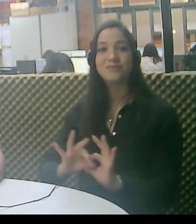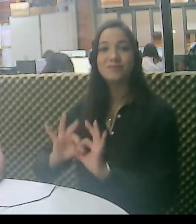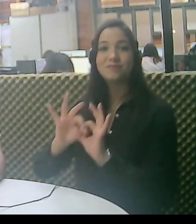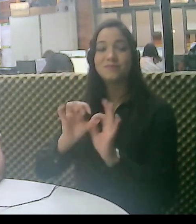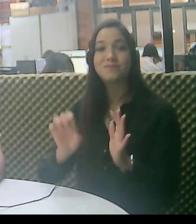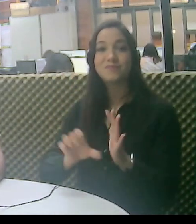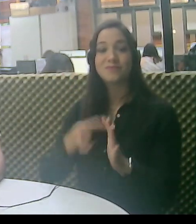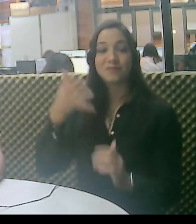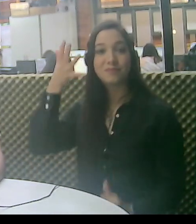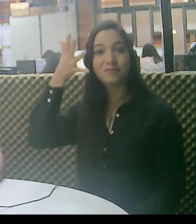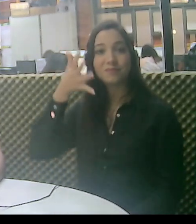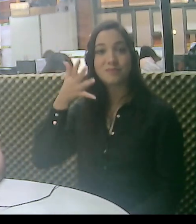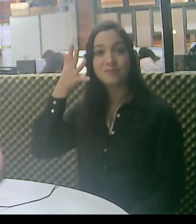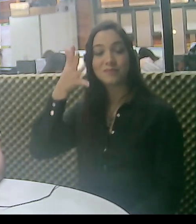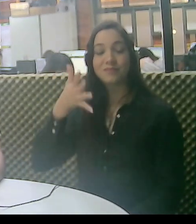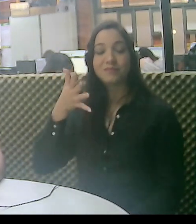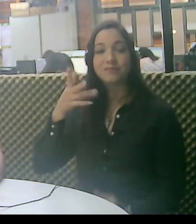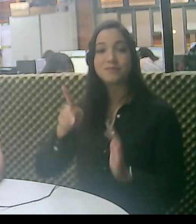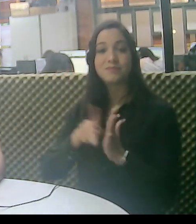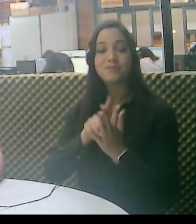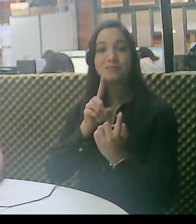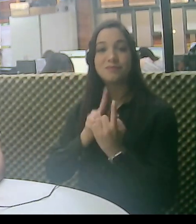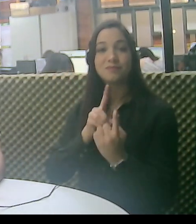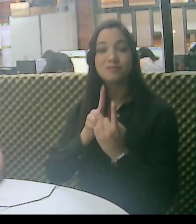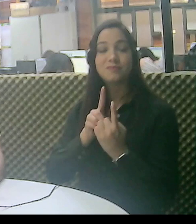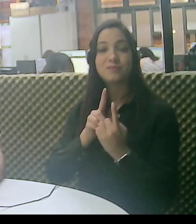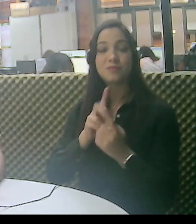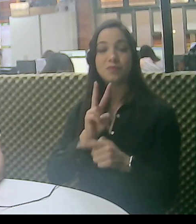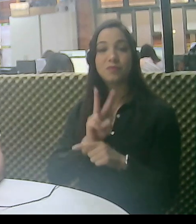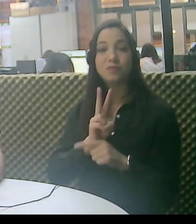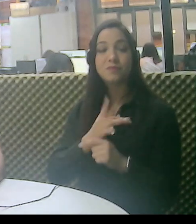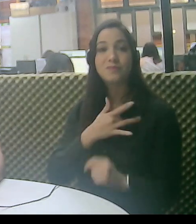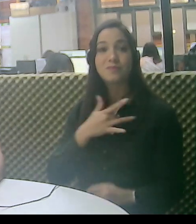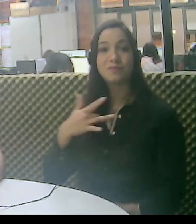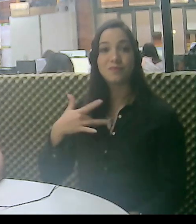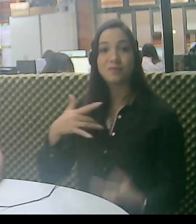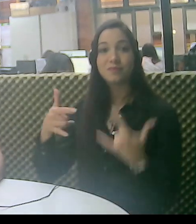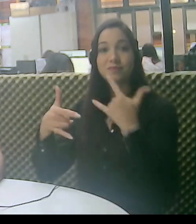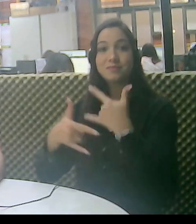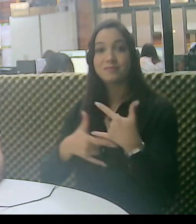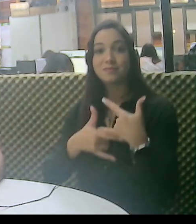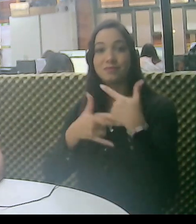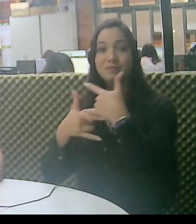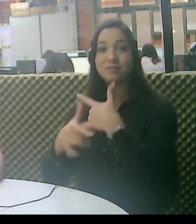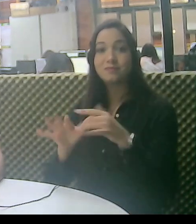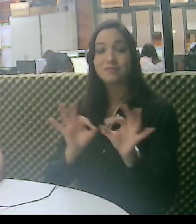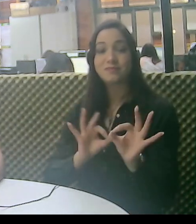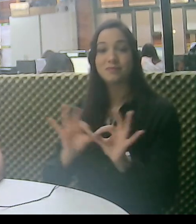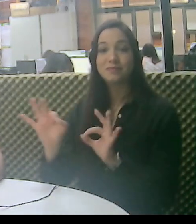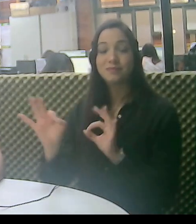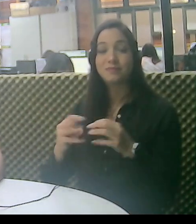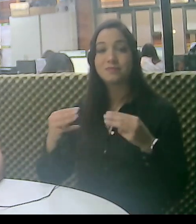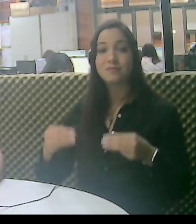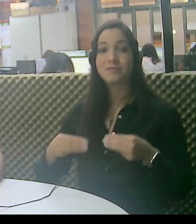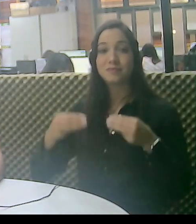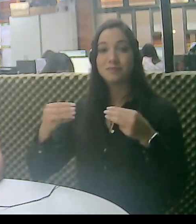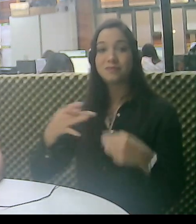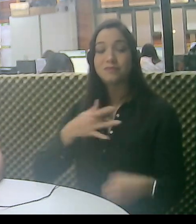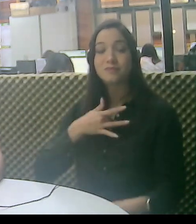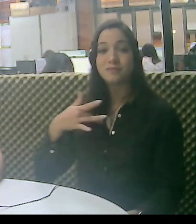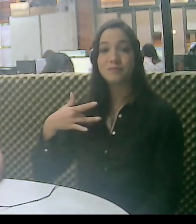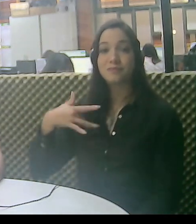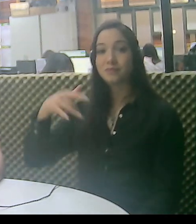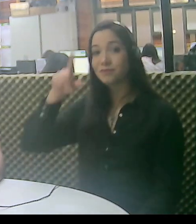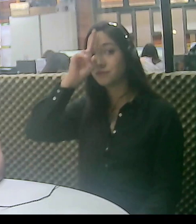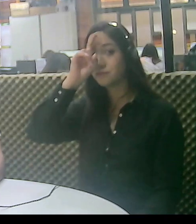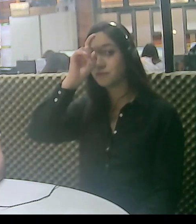primeira conferência Planificação da Atenção à Saúde. O evento ocorre de forma virtual e é organizado pelo Ministério da Saúde e pelo Hospital